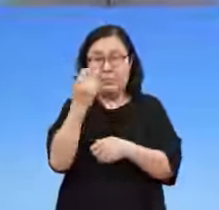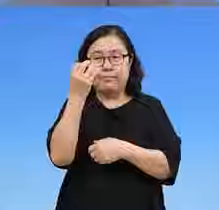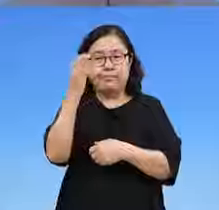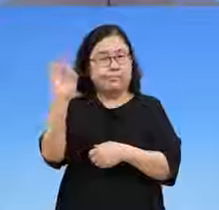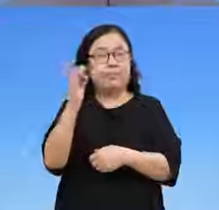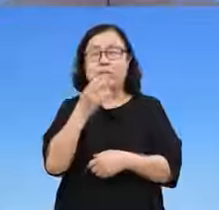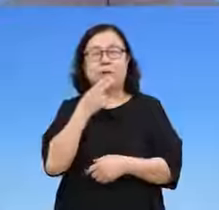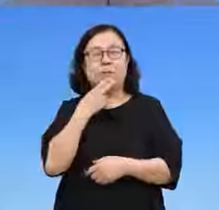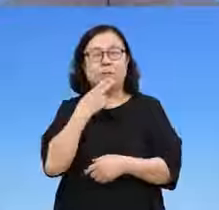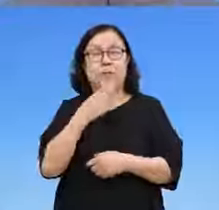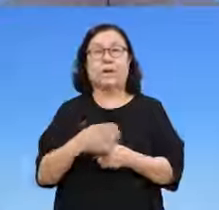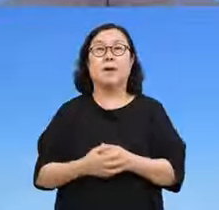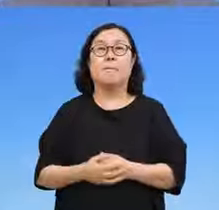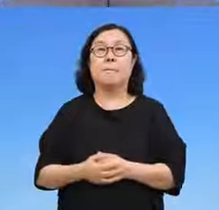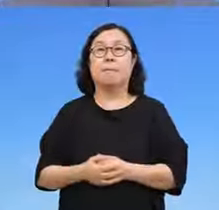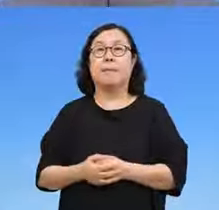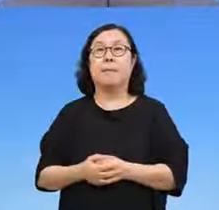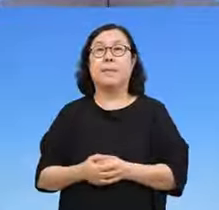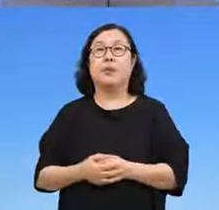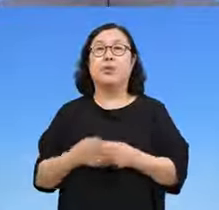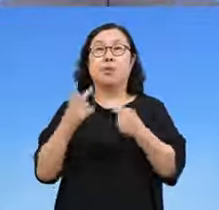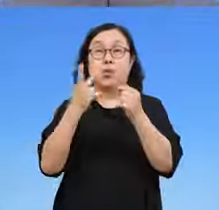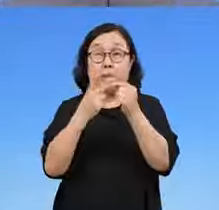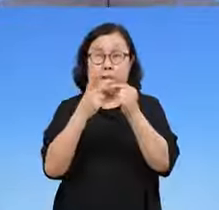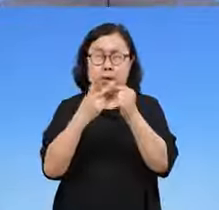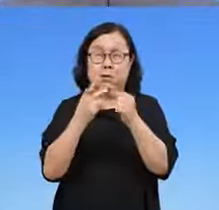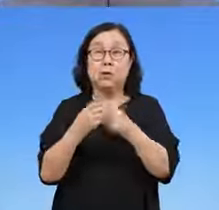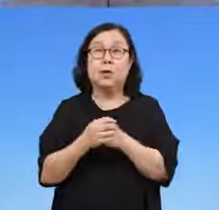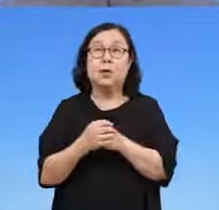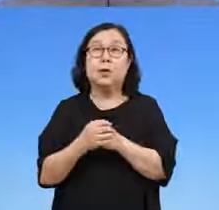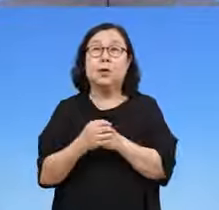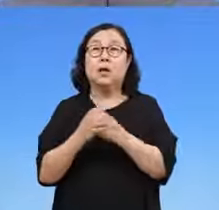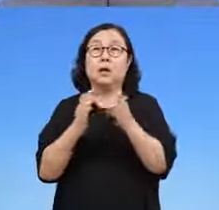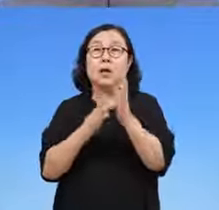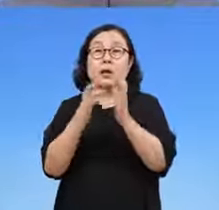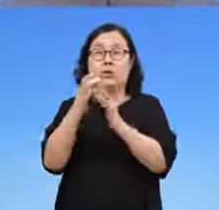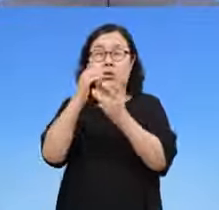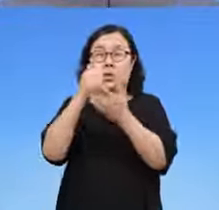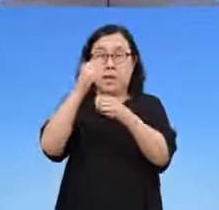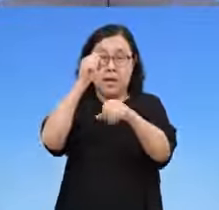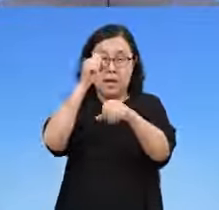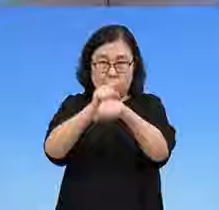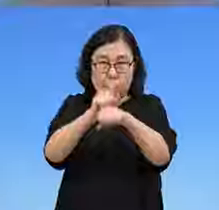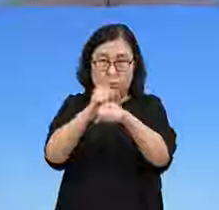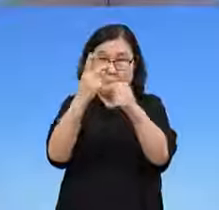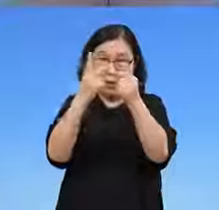오늘 본문에서 발견할 수 있고요. 그런가 하면 또 하나, 저는 오늘 본문에서